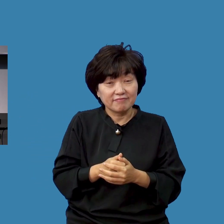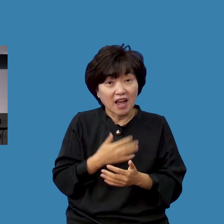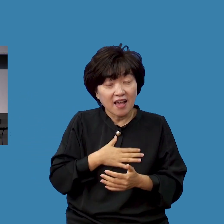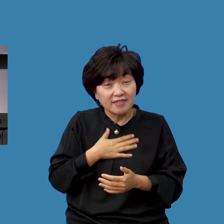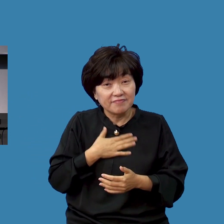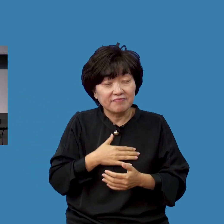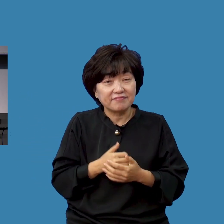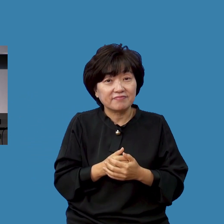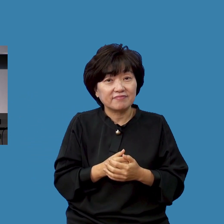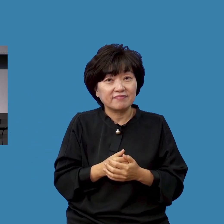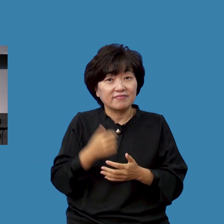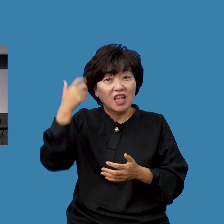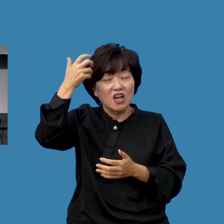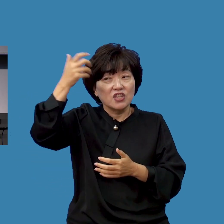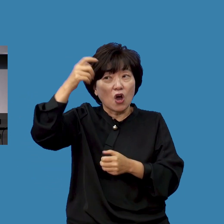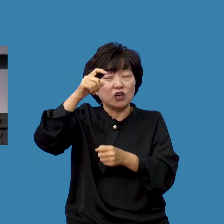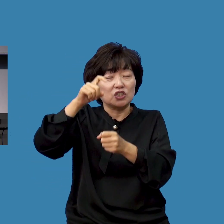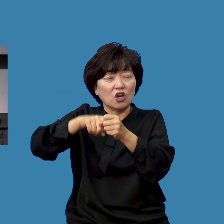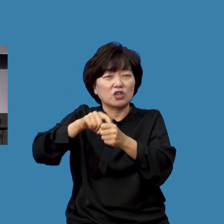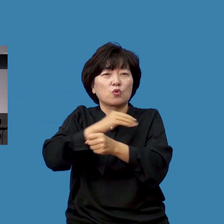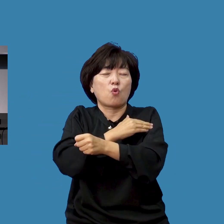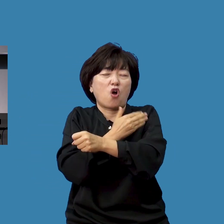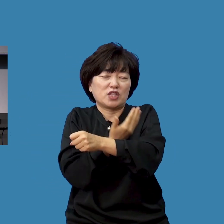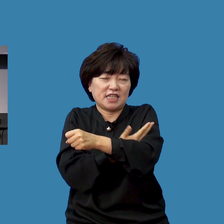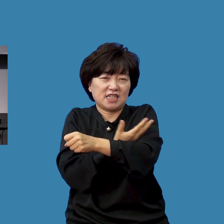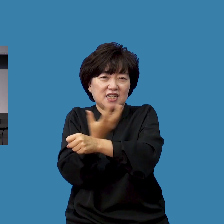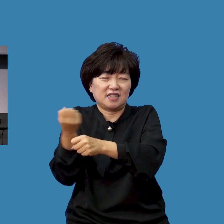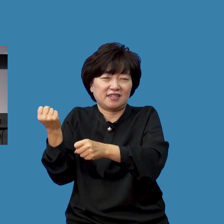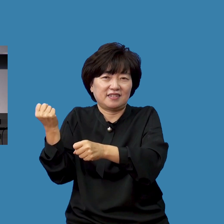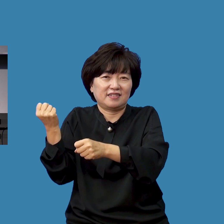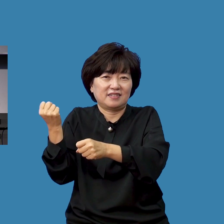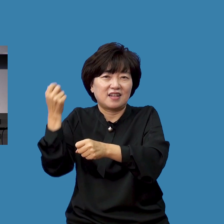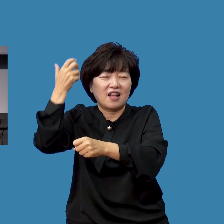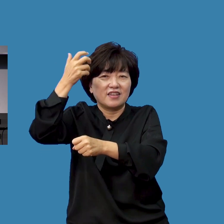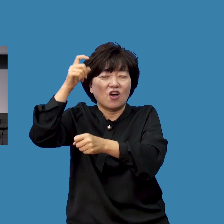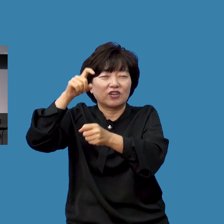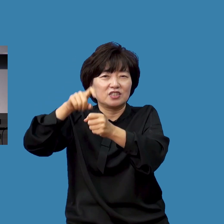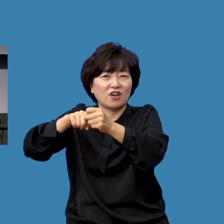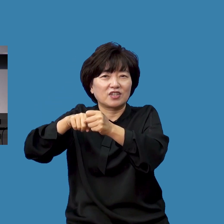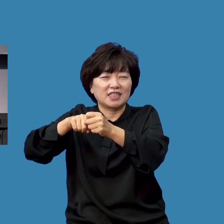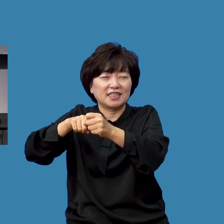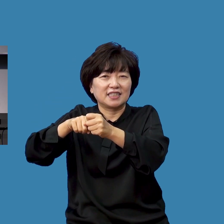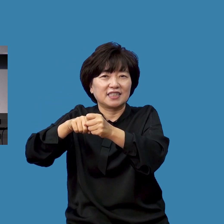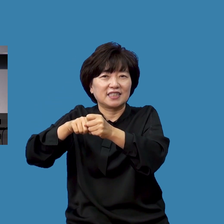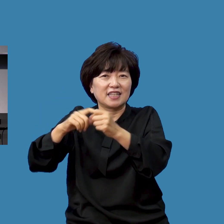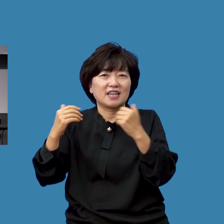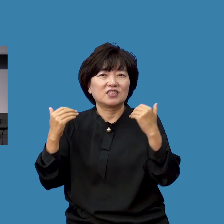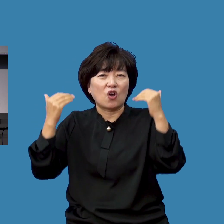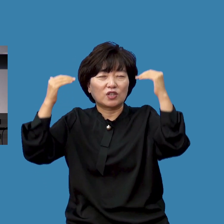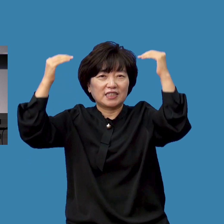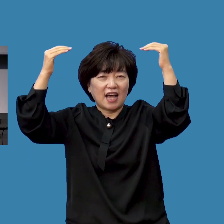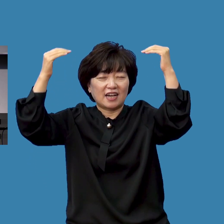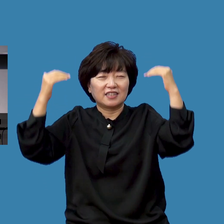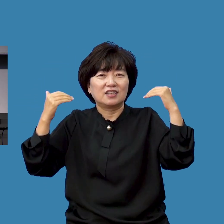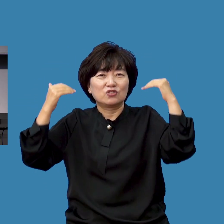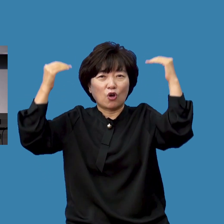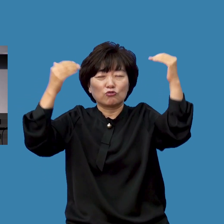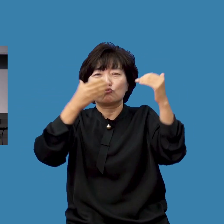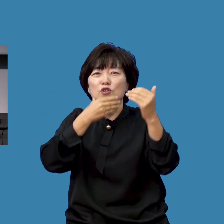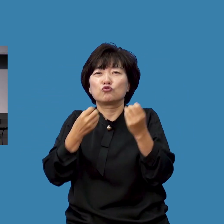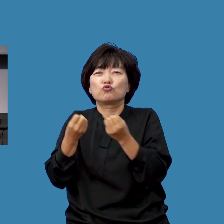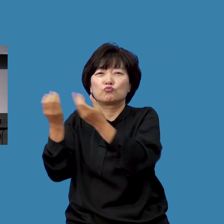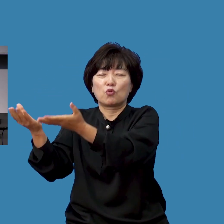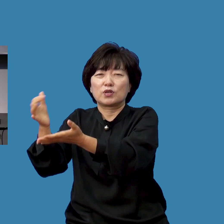영적인 권위가 부어졌다는 거야. 영적인 어떤 성장과 성숙이라고 하는